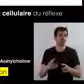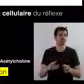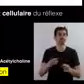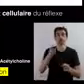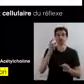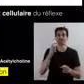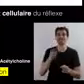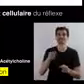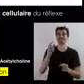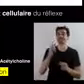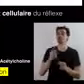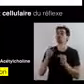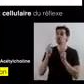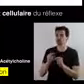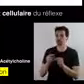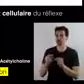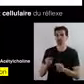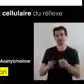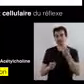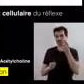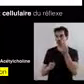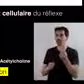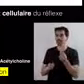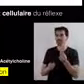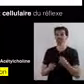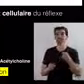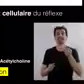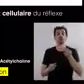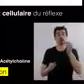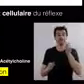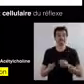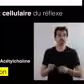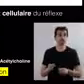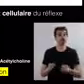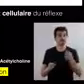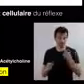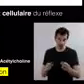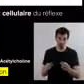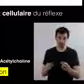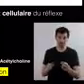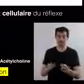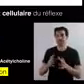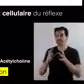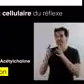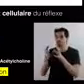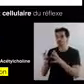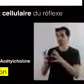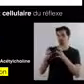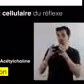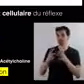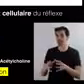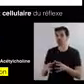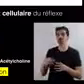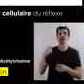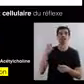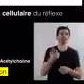d'un organite présent dans la cellule musculaire. Cet organite est le réticulum sarcoplasmique. Il stocke